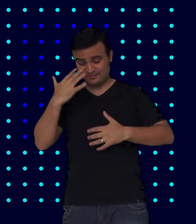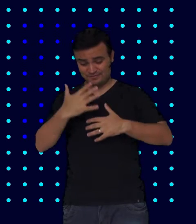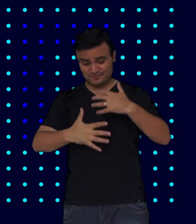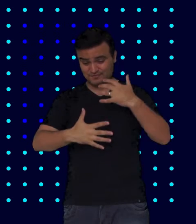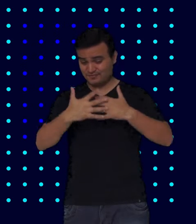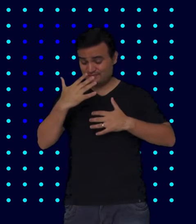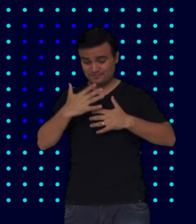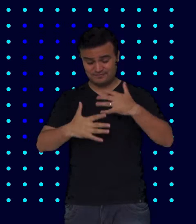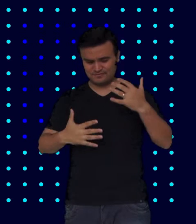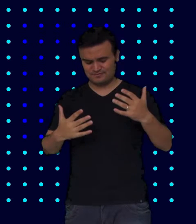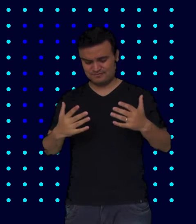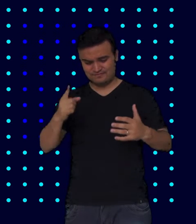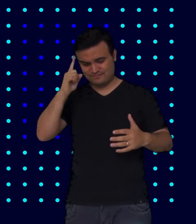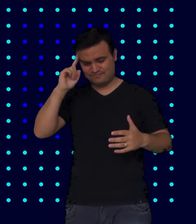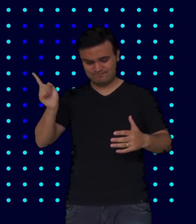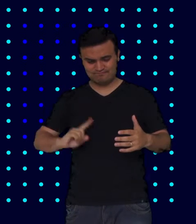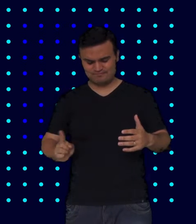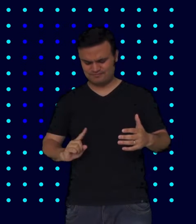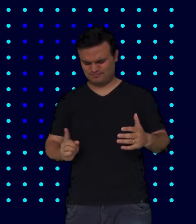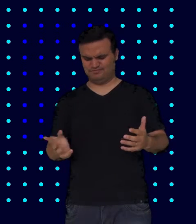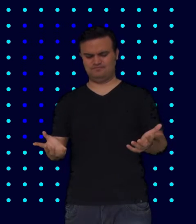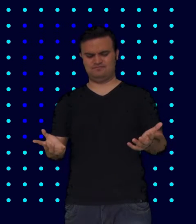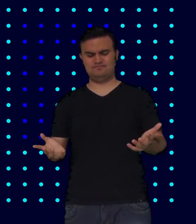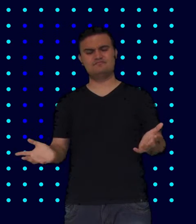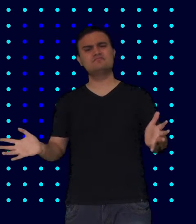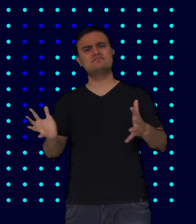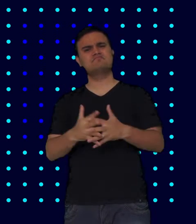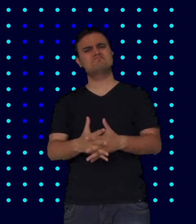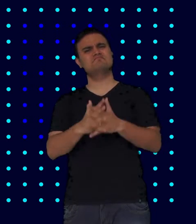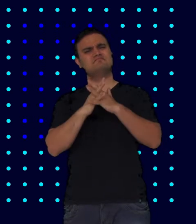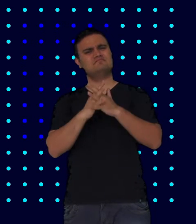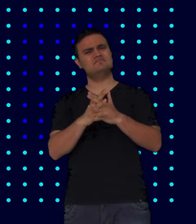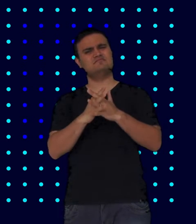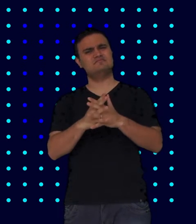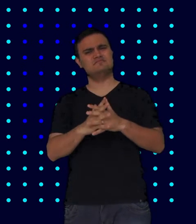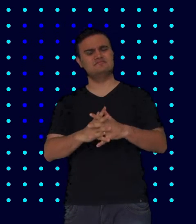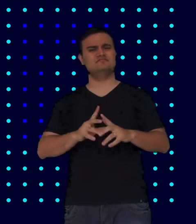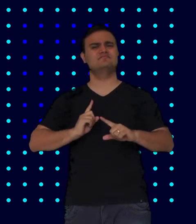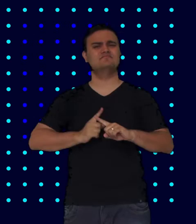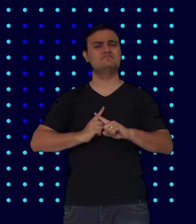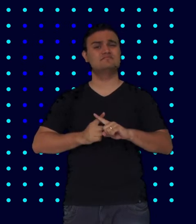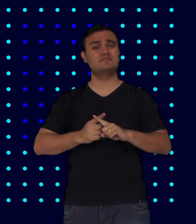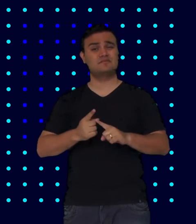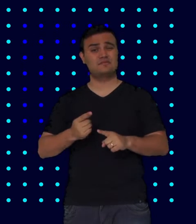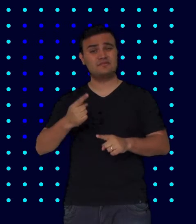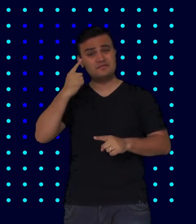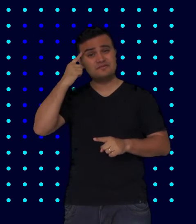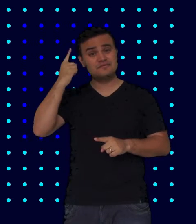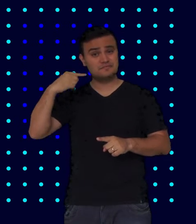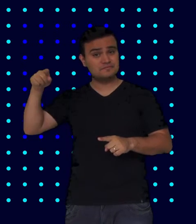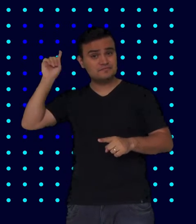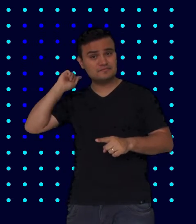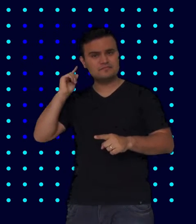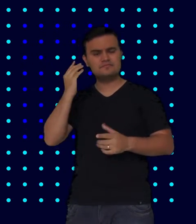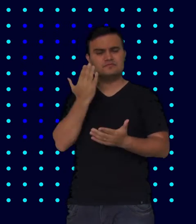Havia tantas partículas elementares e isso não estava de acordo com a ideia de poucos blocos fundamentais construindo a